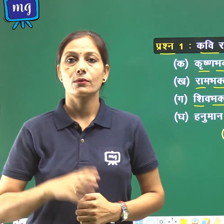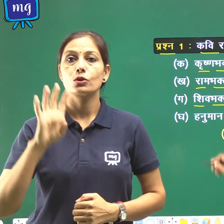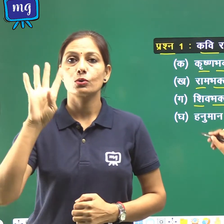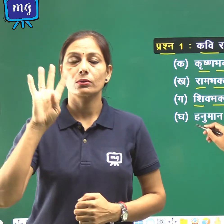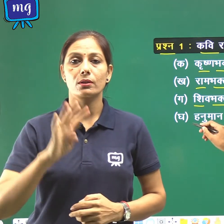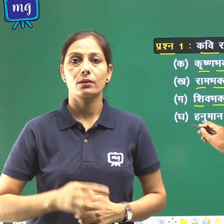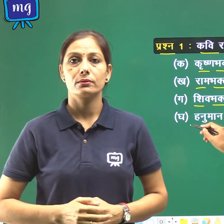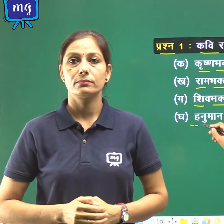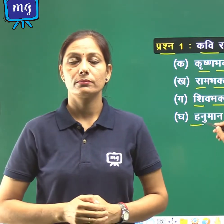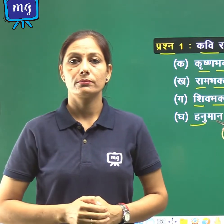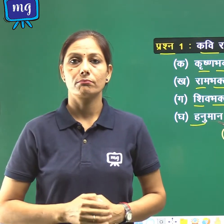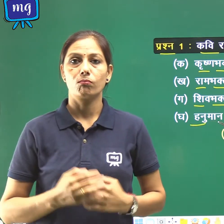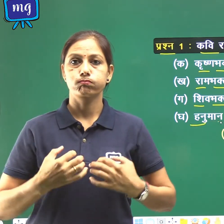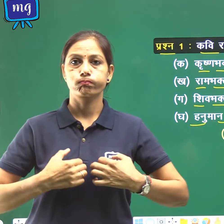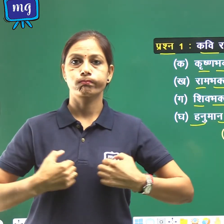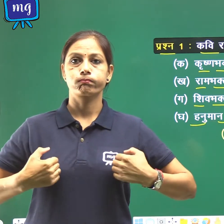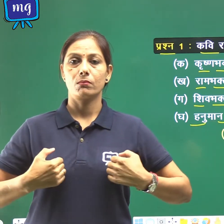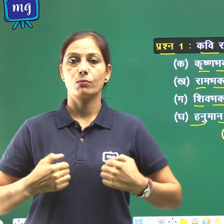चौथा हनुमान भक्त।